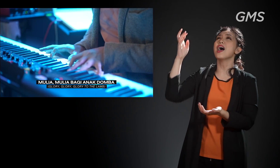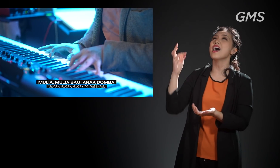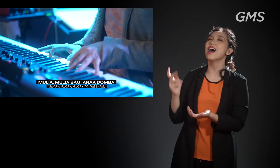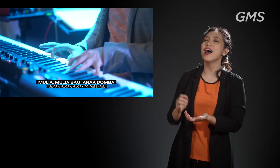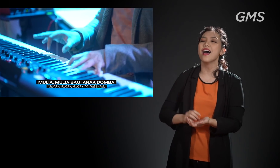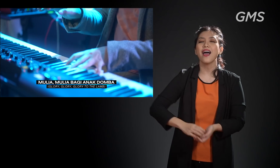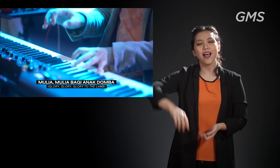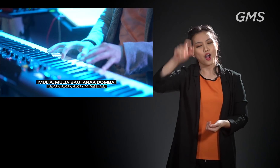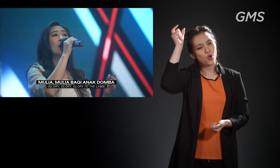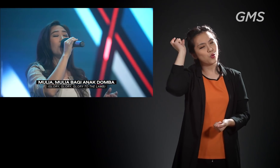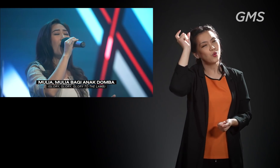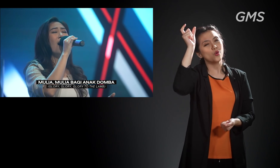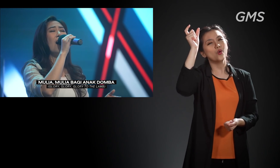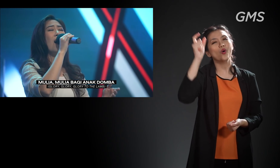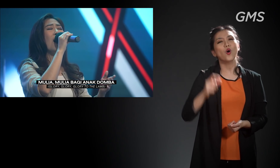mulia